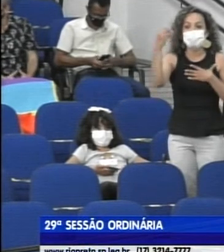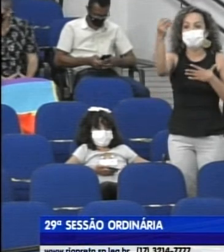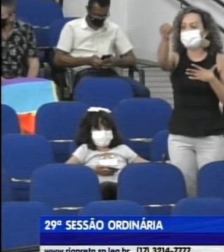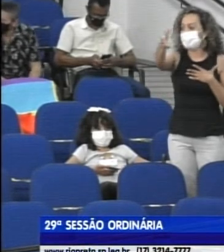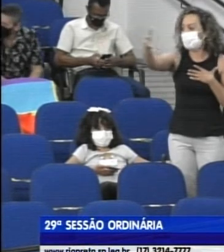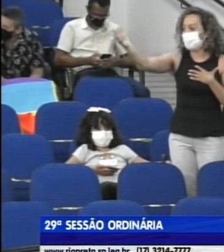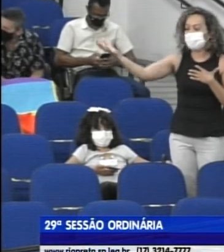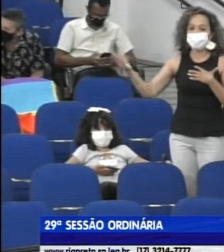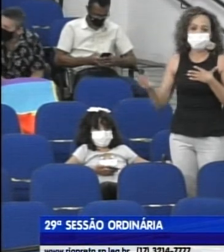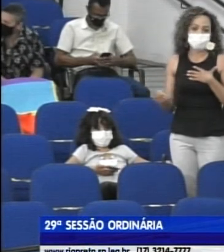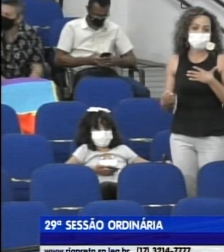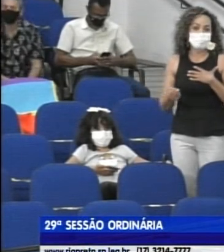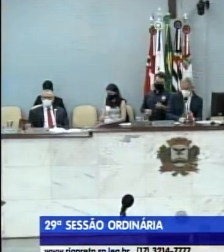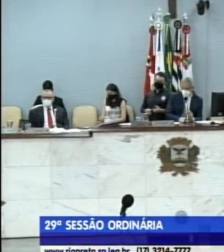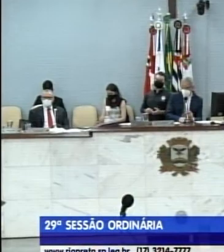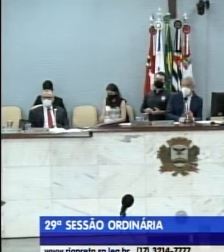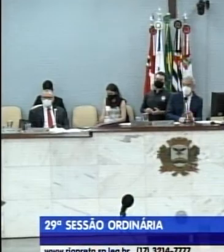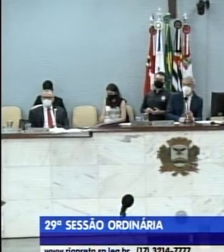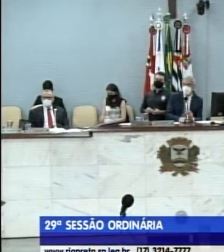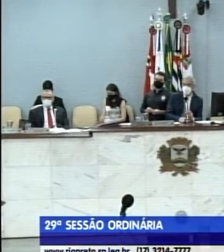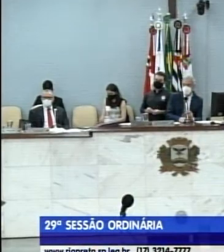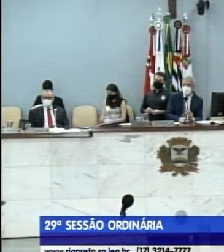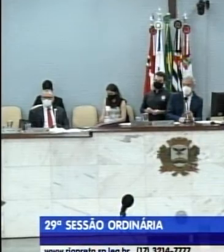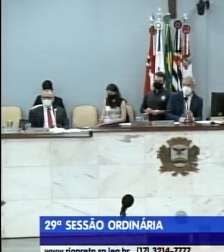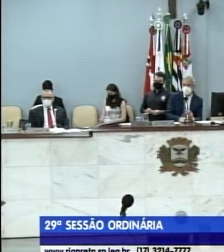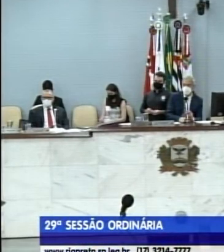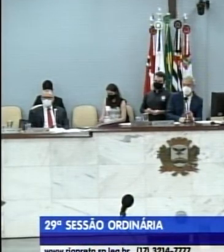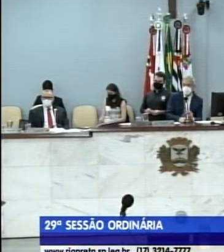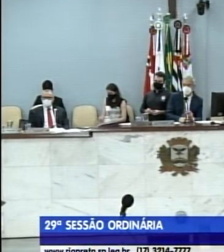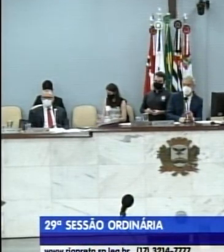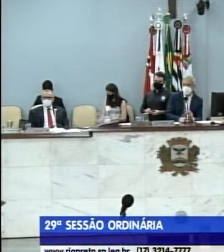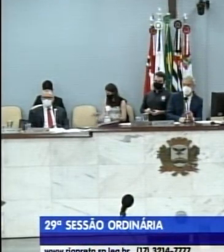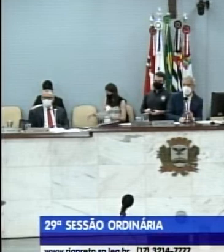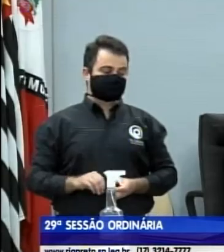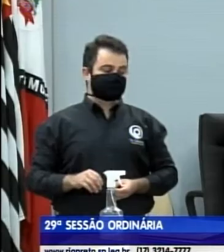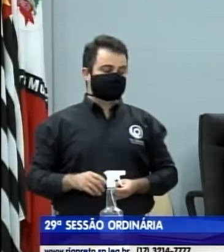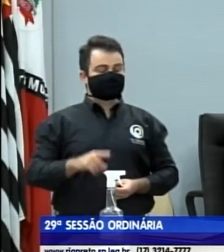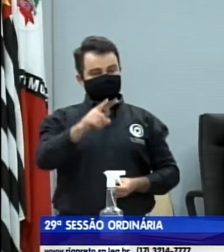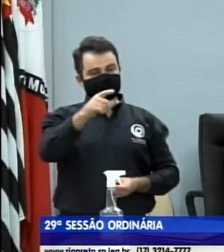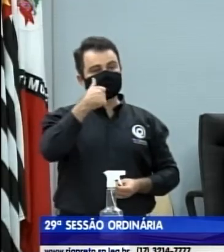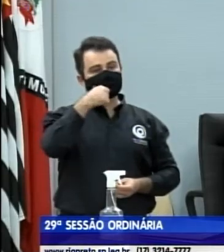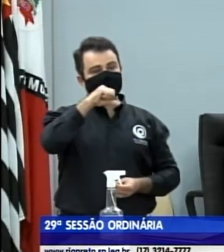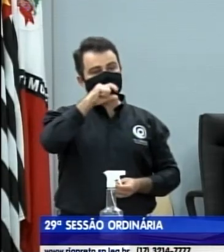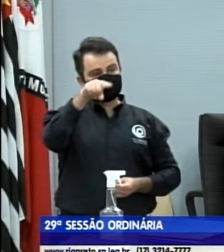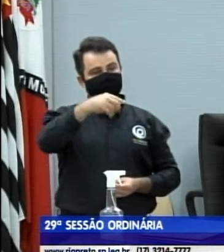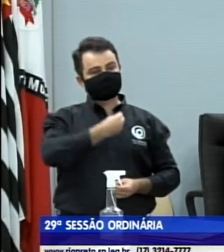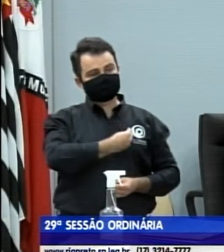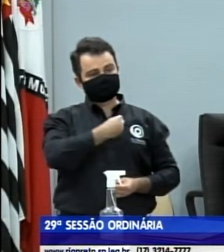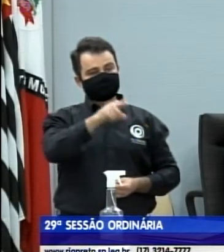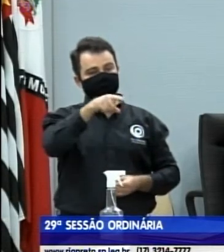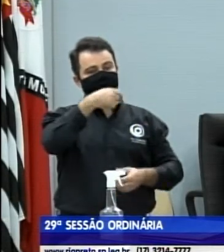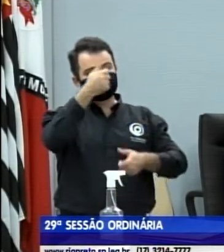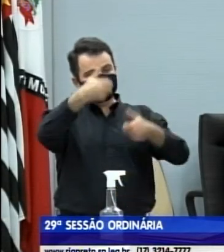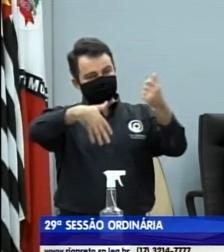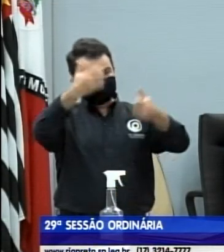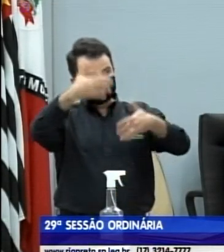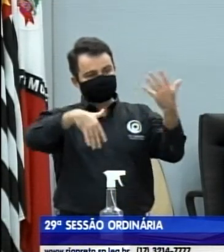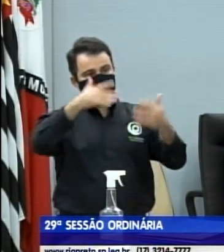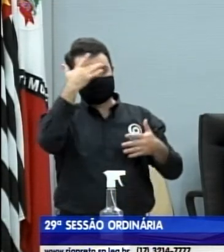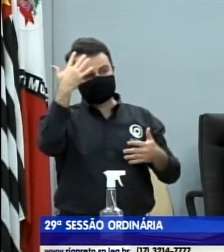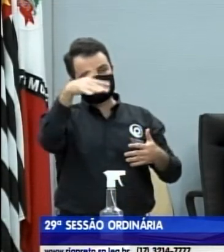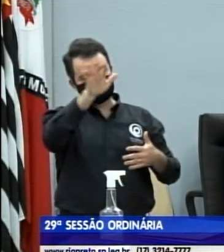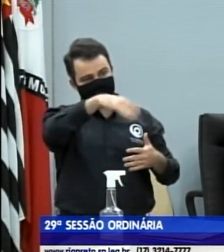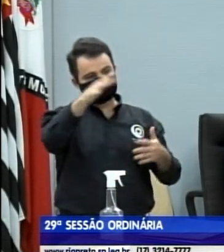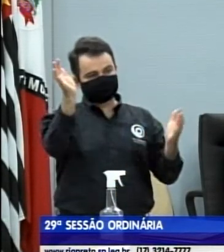muito obrigado, mãe, pela sua vinda aqui, viu? Muito obrigado pela vinda de vocês e todos que estão aqui.